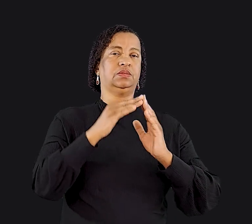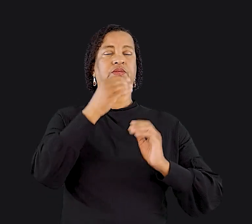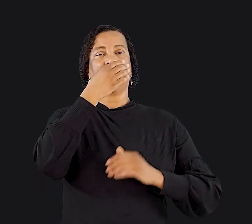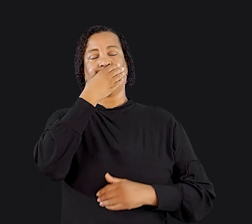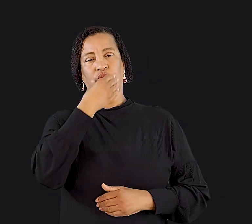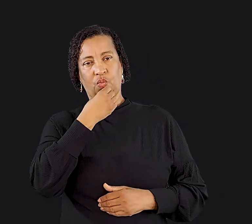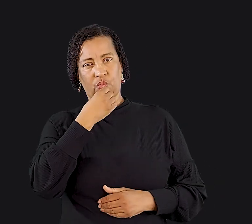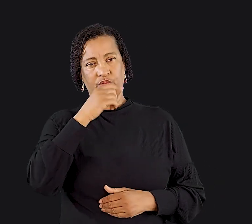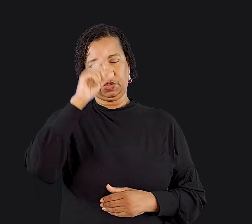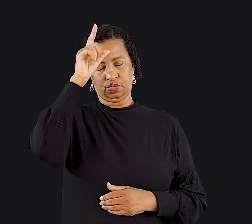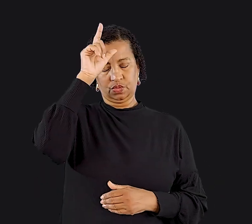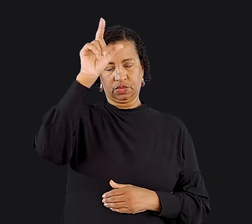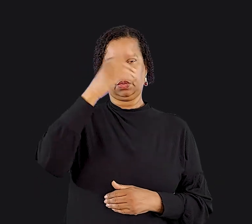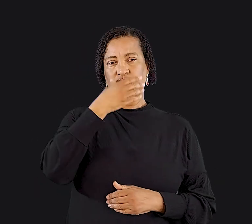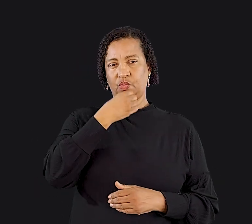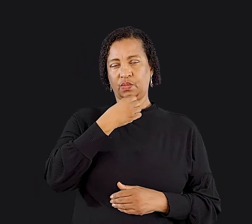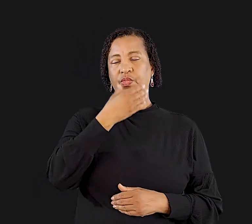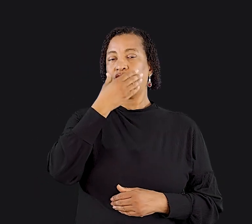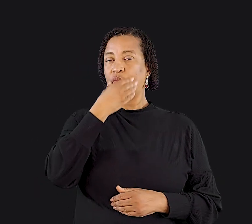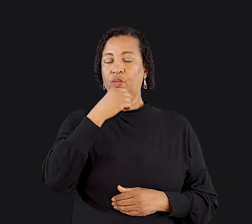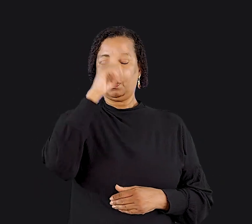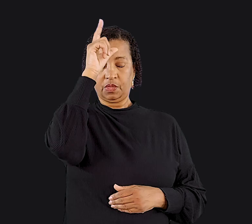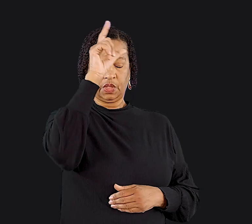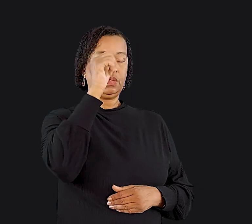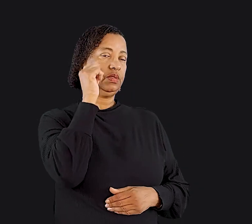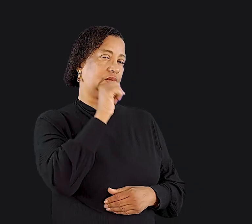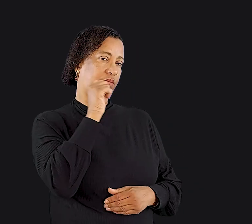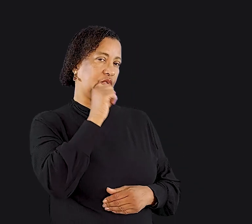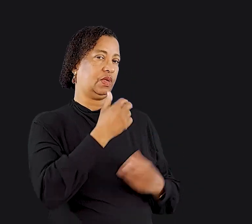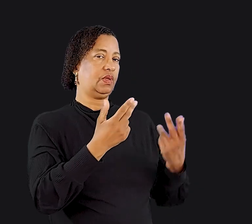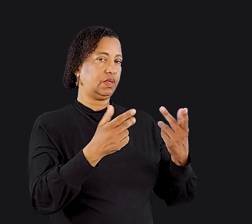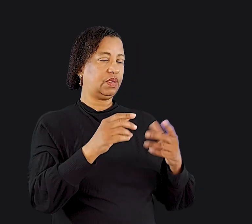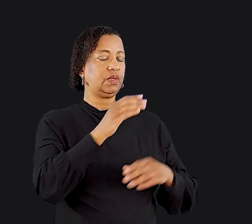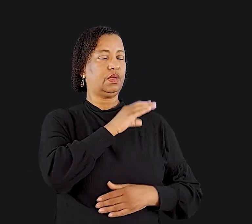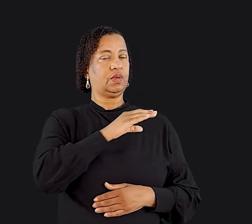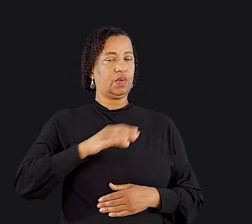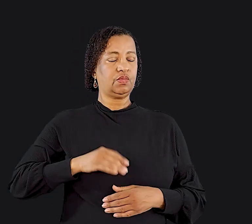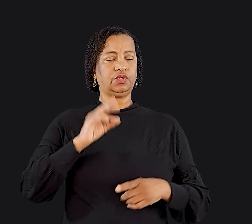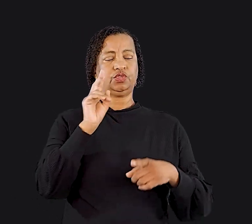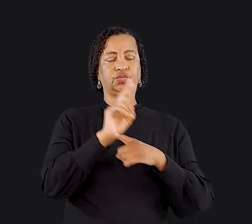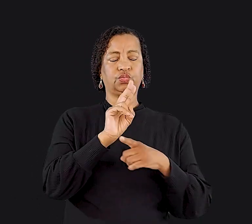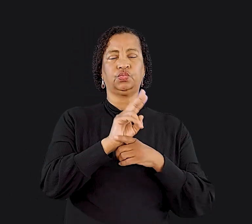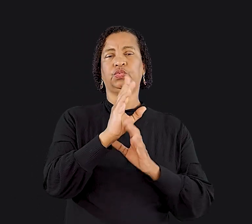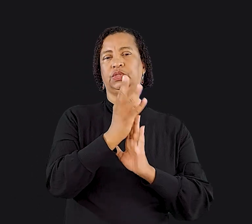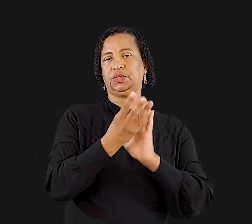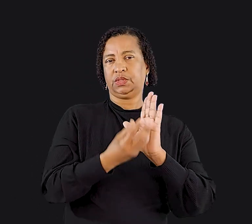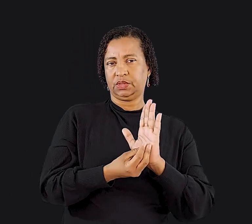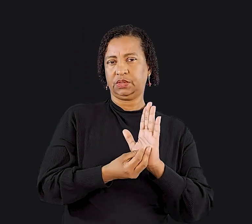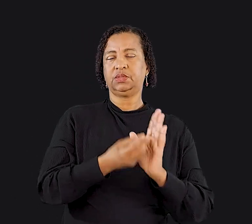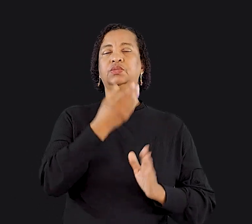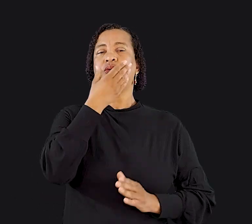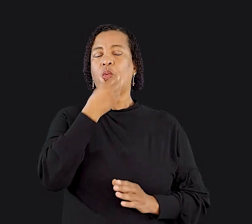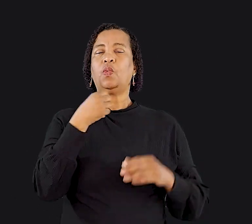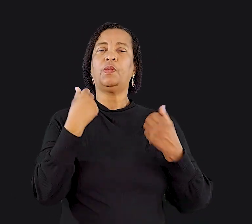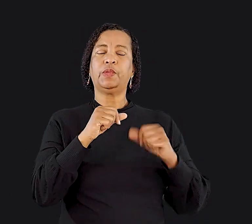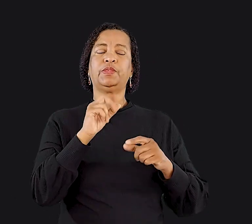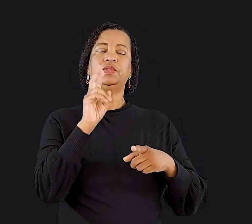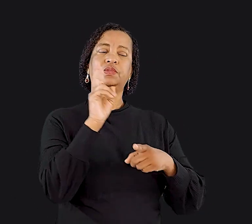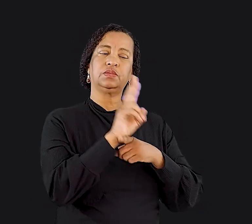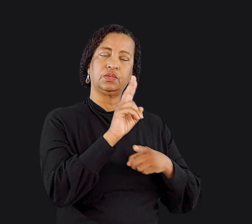e o homem é o cabeça da mulher. Da mesma forma que Cristo cuida e pastoreia a igreja, o homem deve cuidar e pastorear